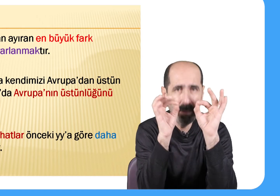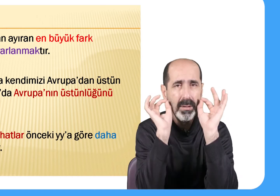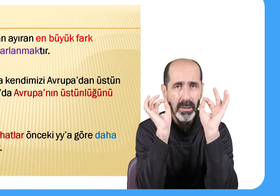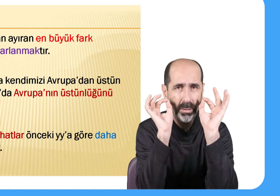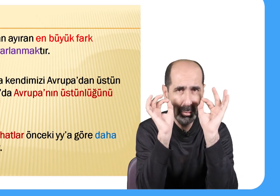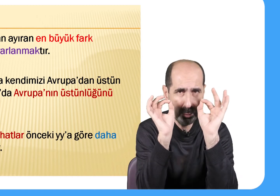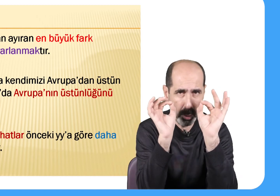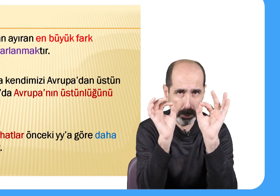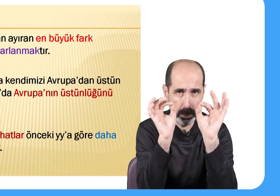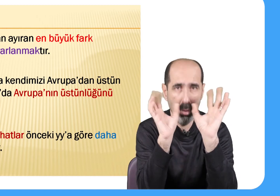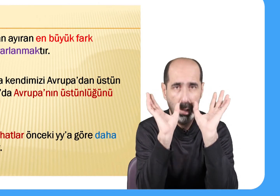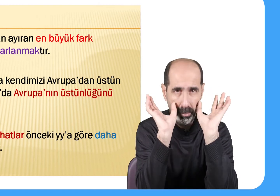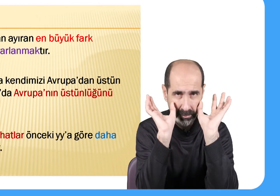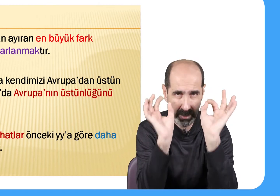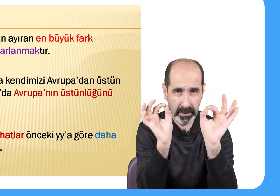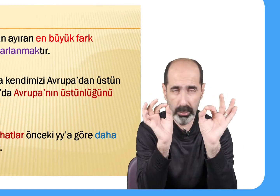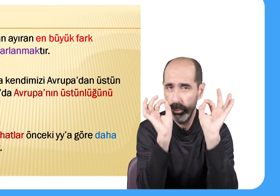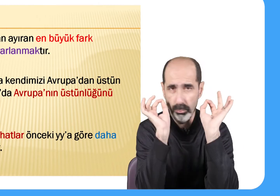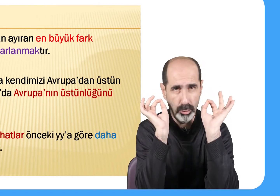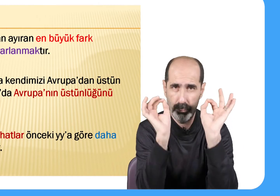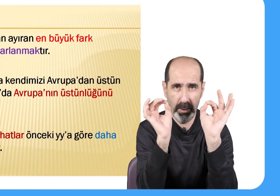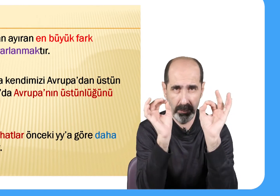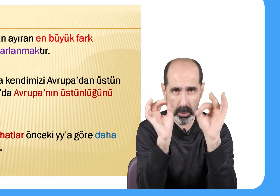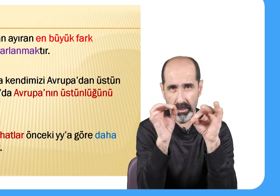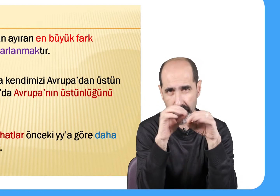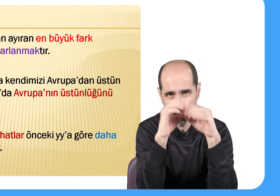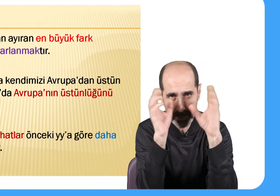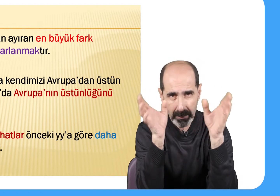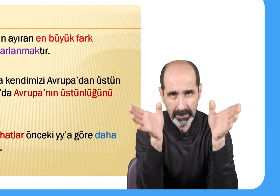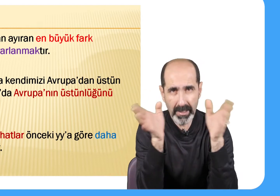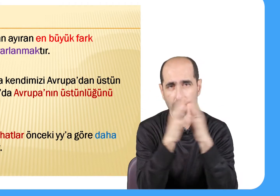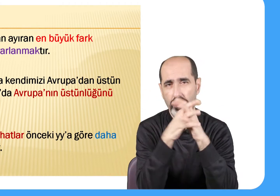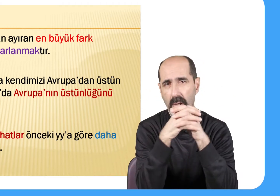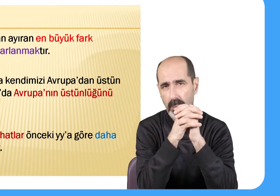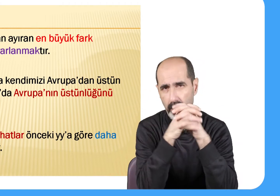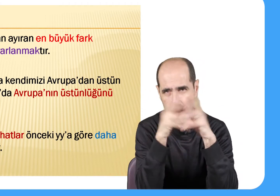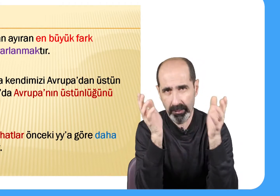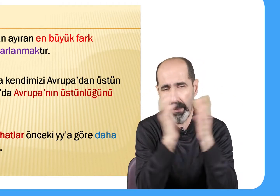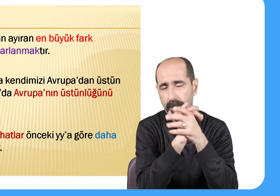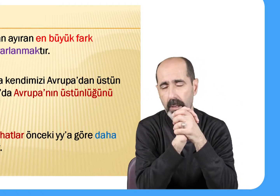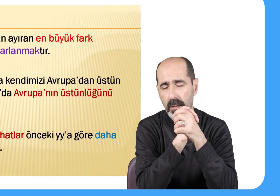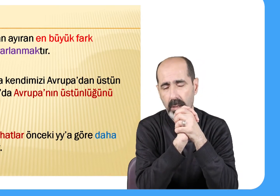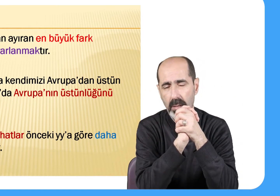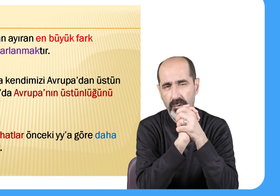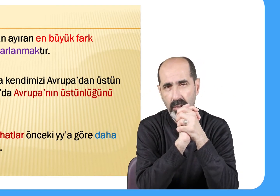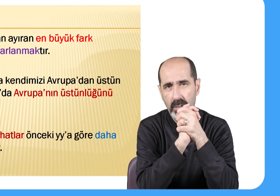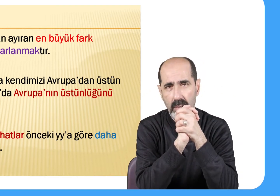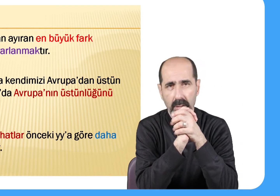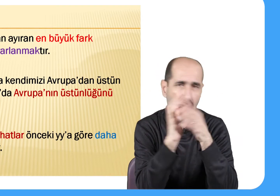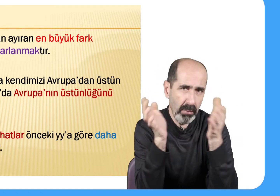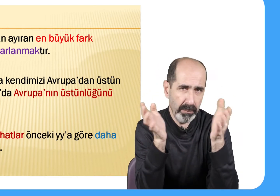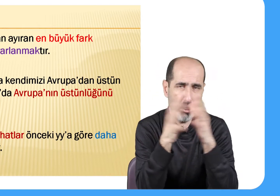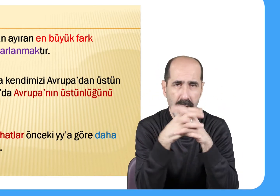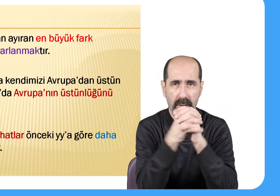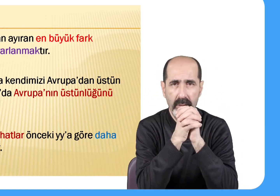daha çok tatlı ama tekrar örüyorum çok fazla olması da diğer yüzü de göre biraz daha kalıcı